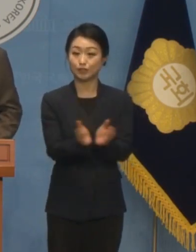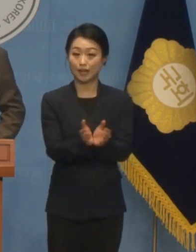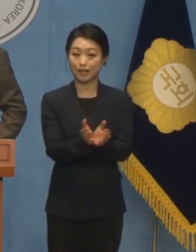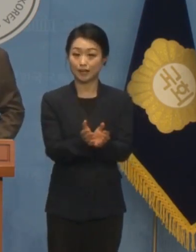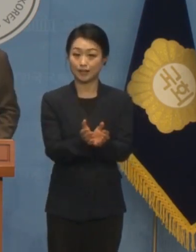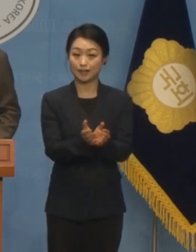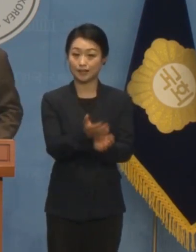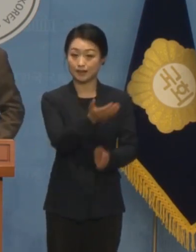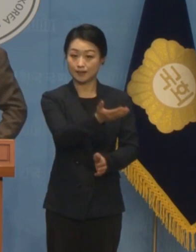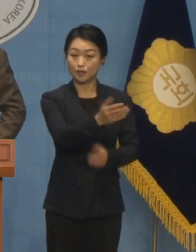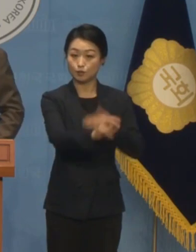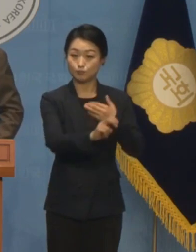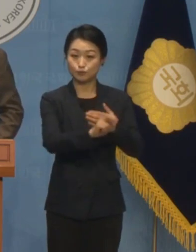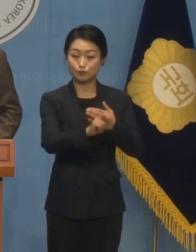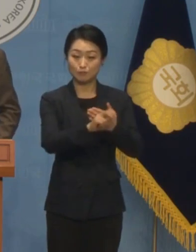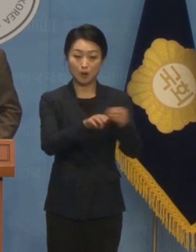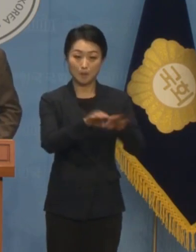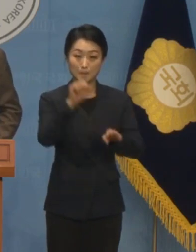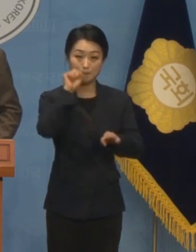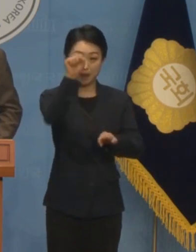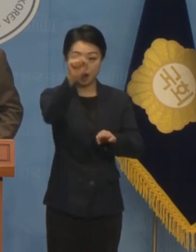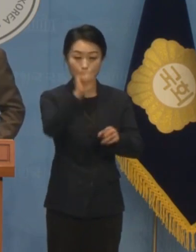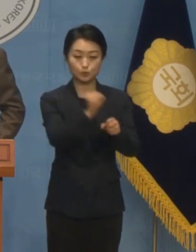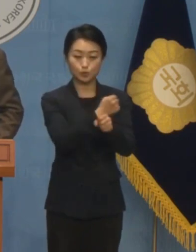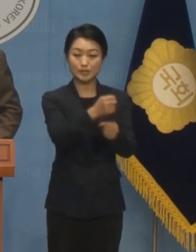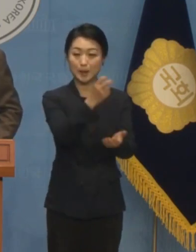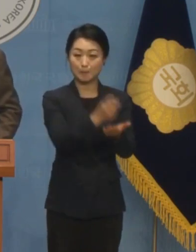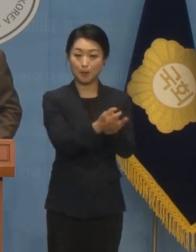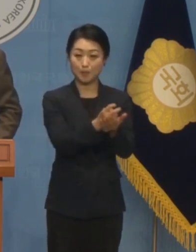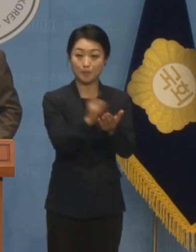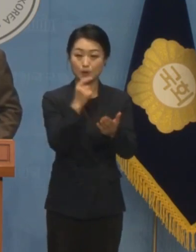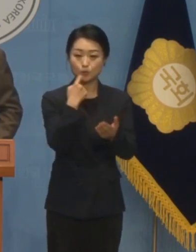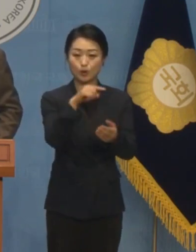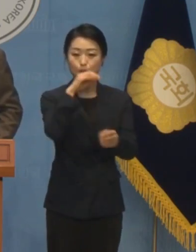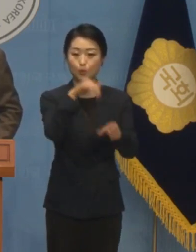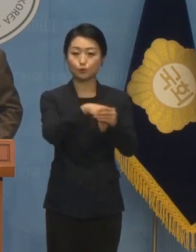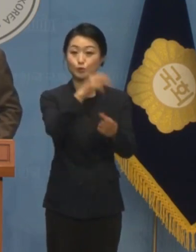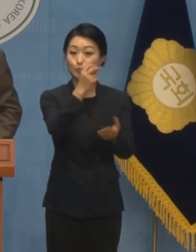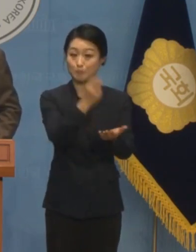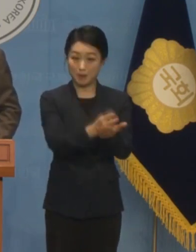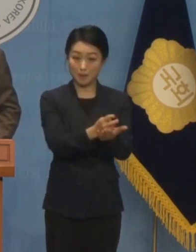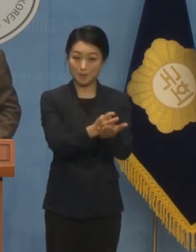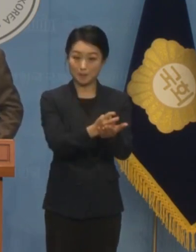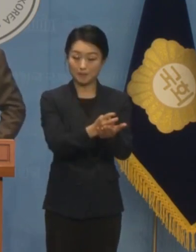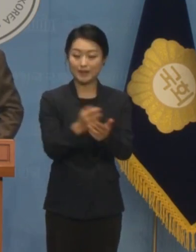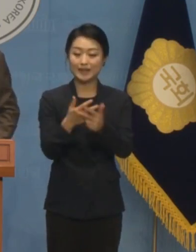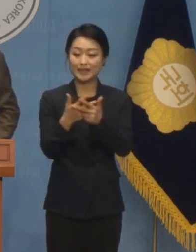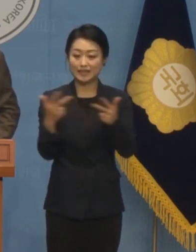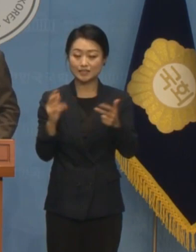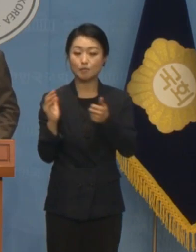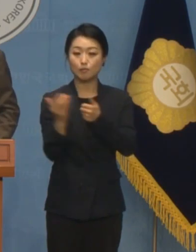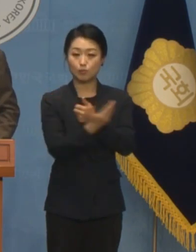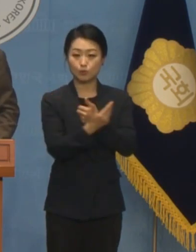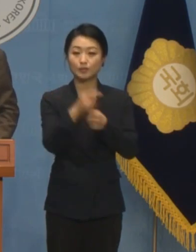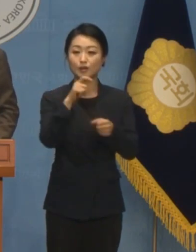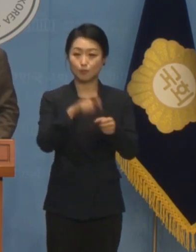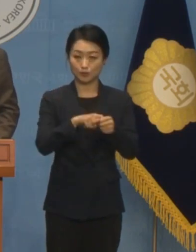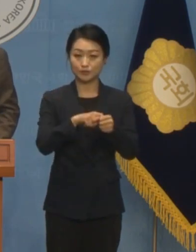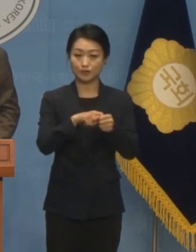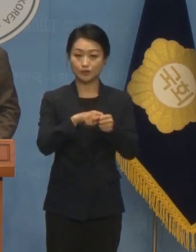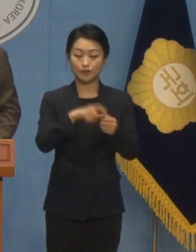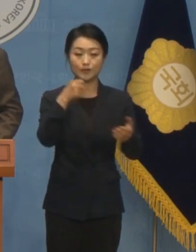민주당이 불법 파업 조장법, 일명 노란봉투법을 기어이 이재명 방탄 열차에